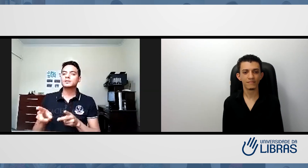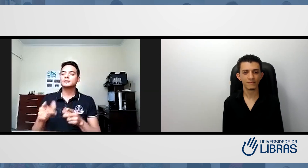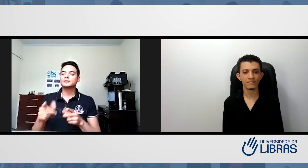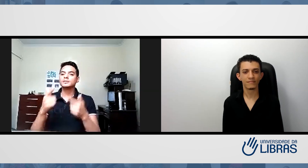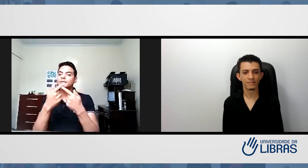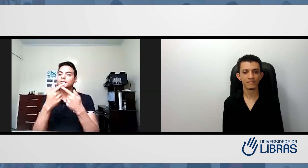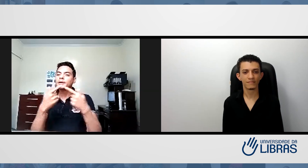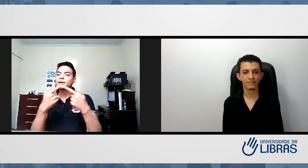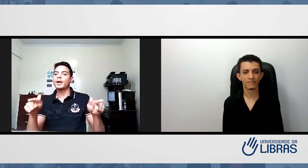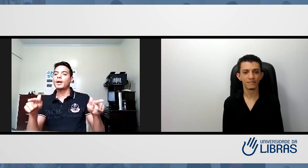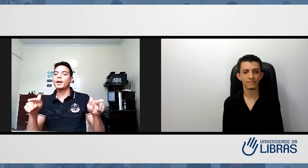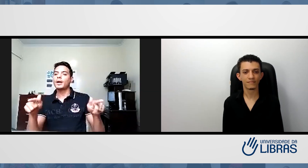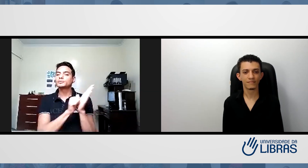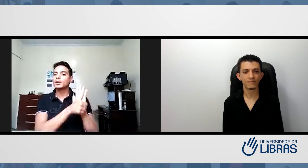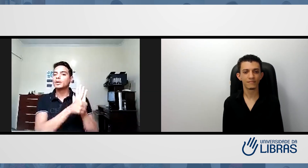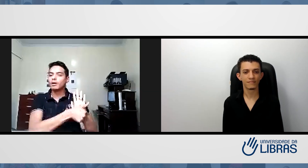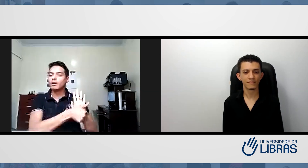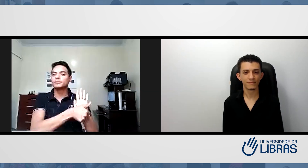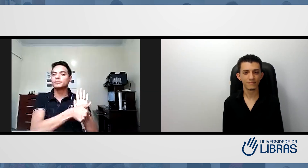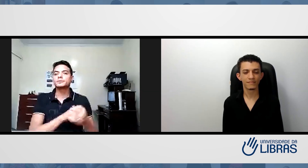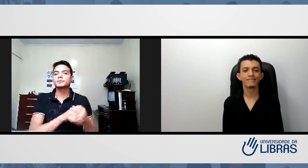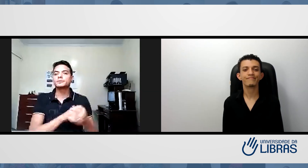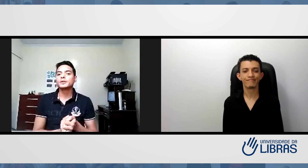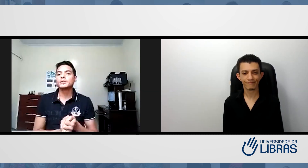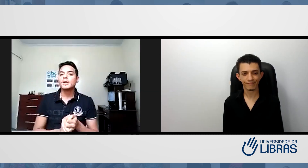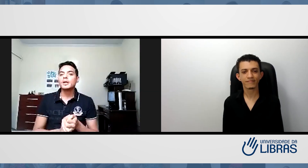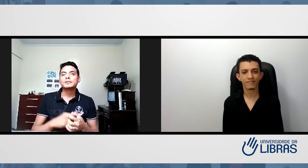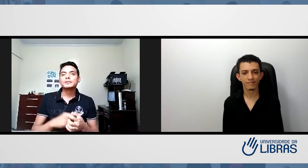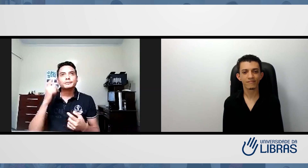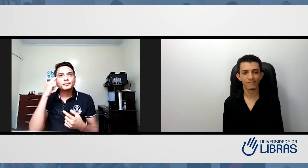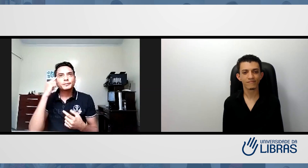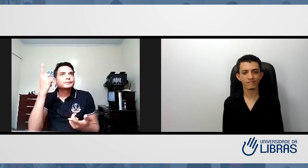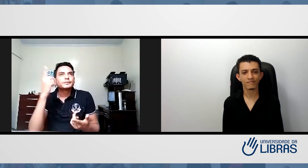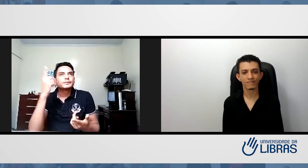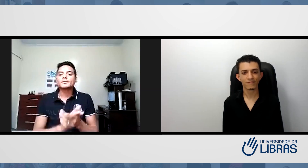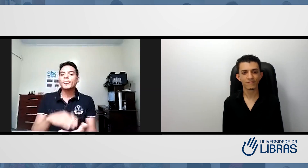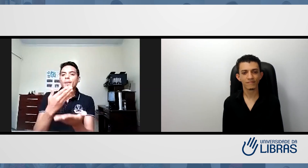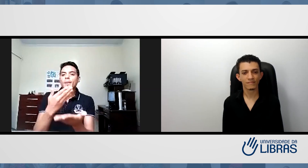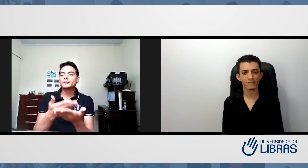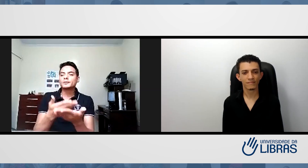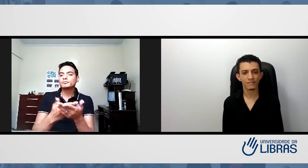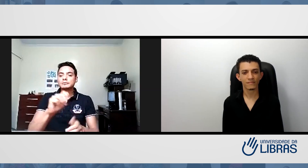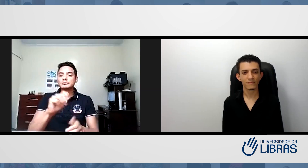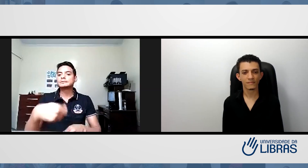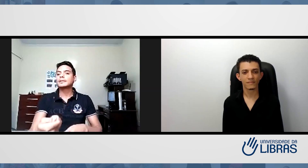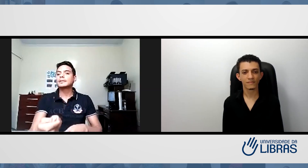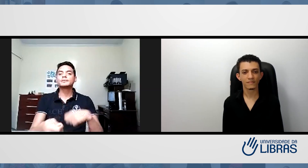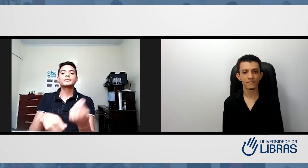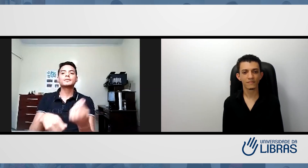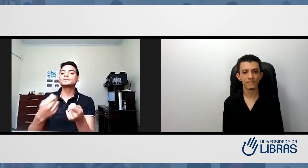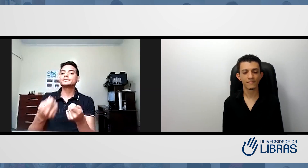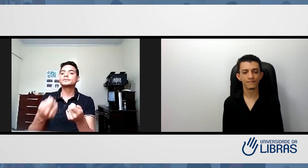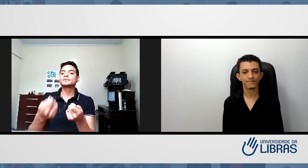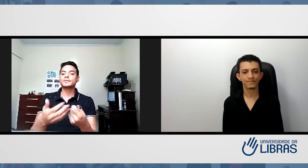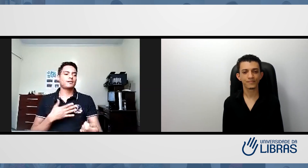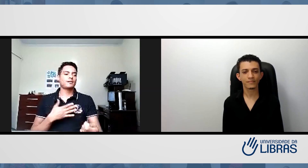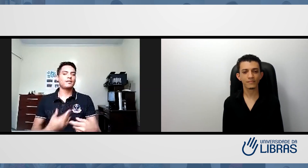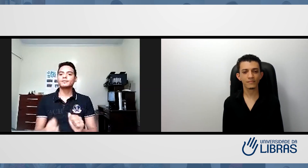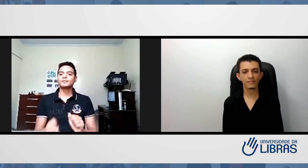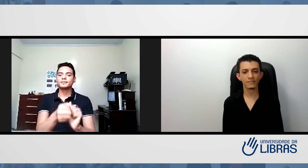decorado, mas quando ele foi participar de uma banca avaliativa para intérprete, ele não foi aprovado. Por quê? Porque ele não